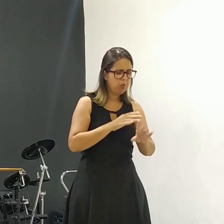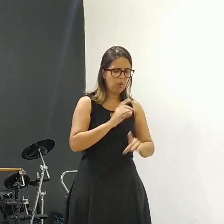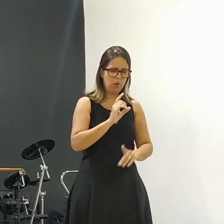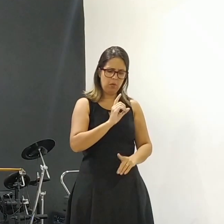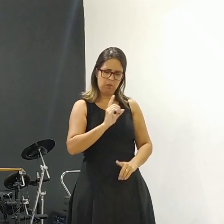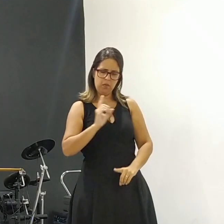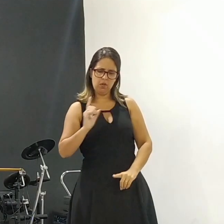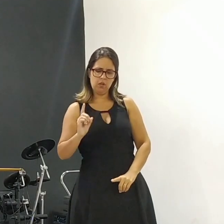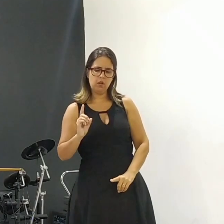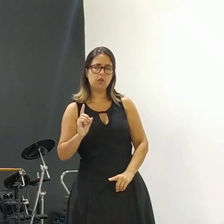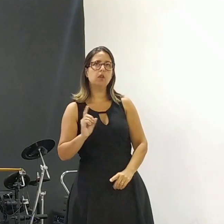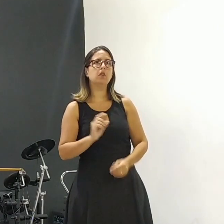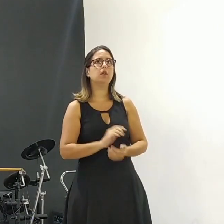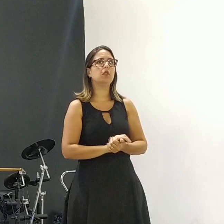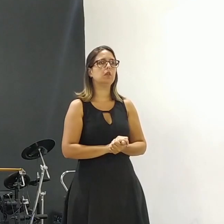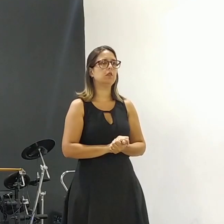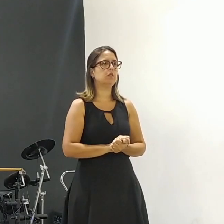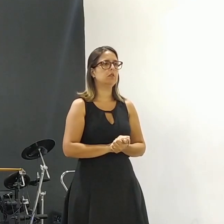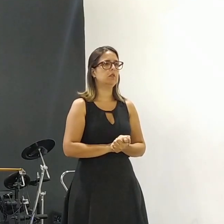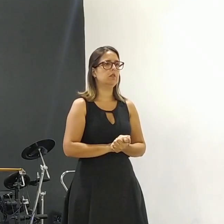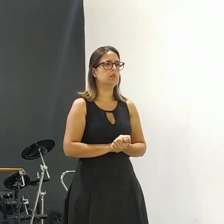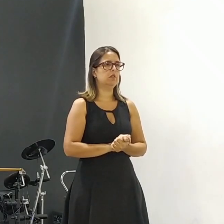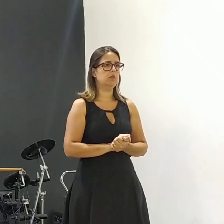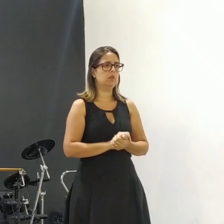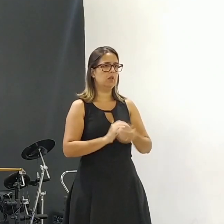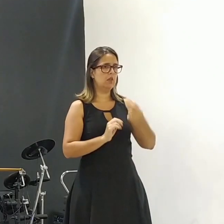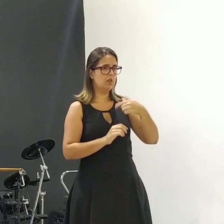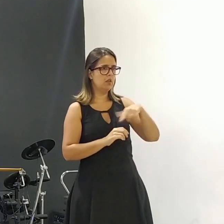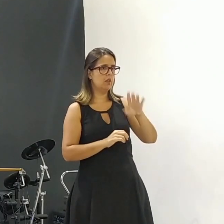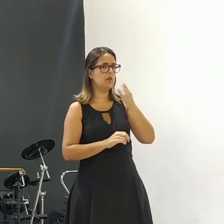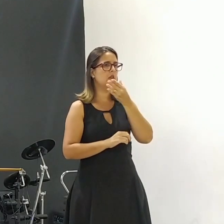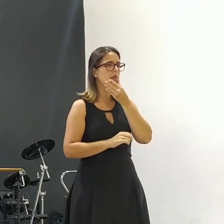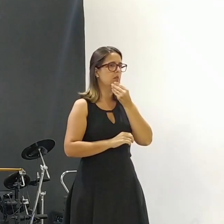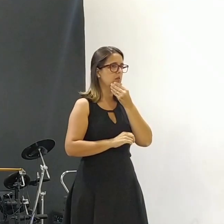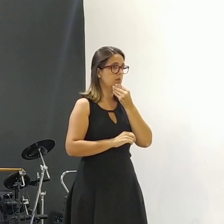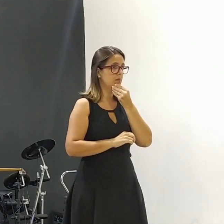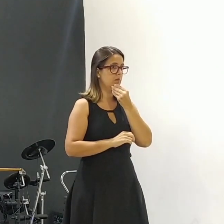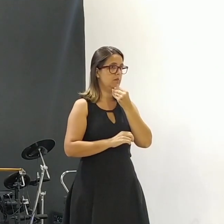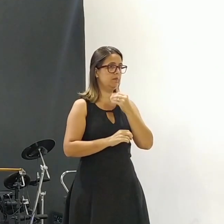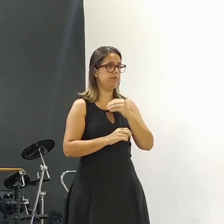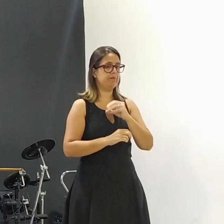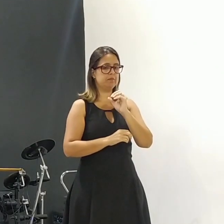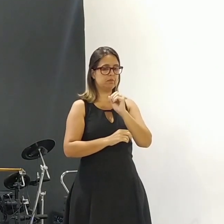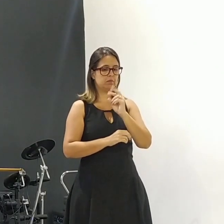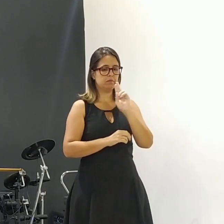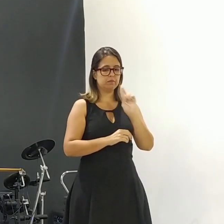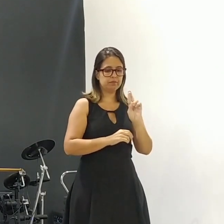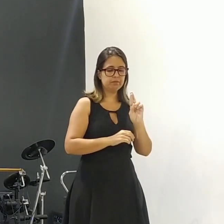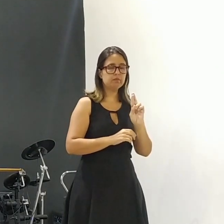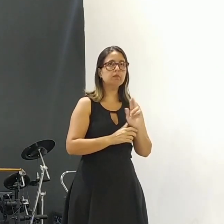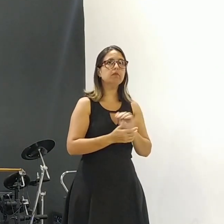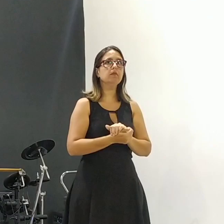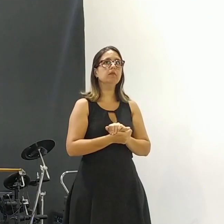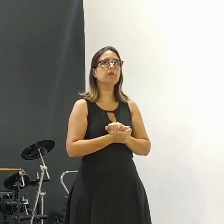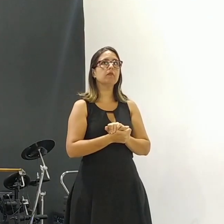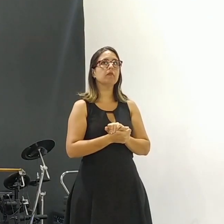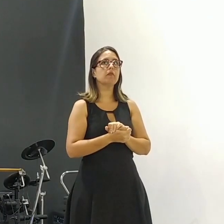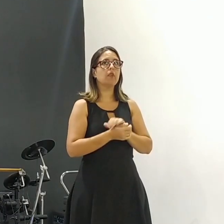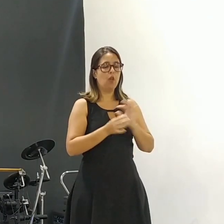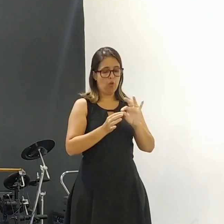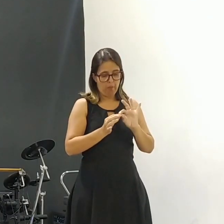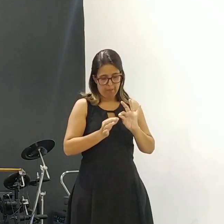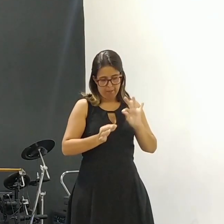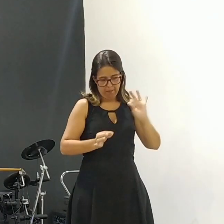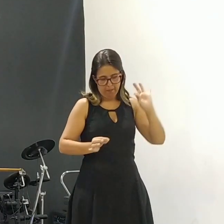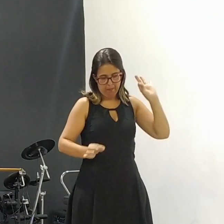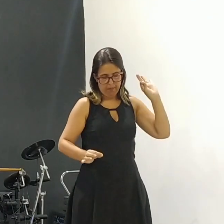direita. Saiu aquele homem para o oriente, tendo na mão um cordel de